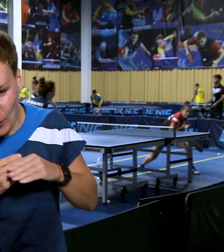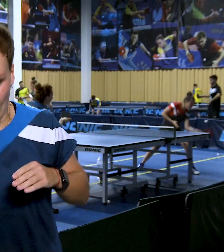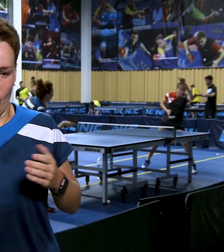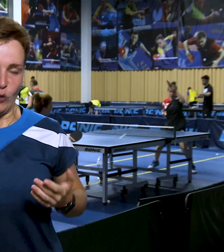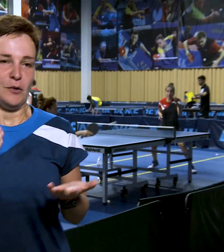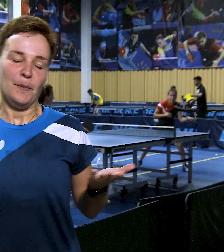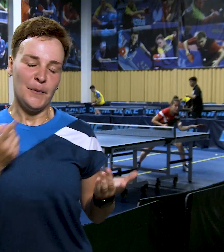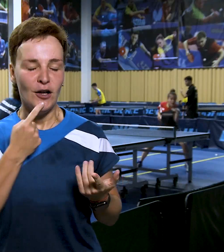важко.